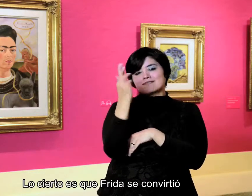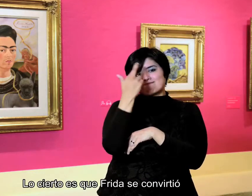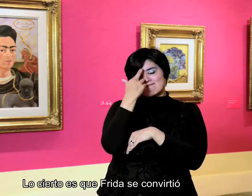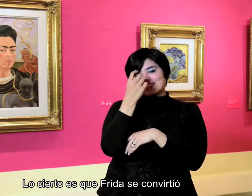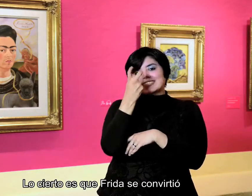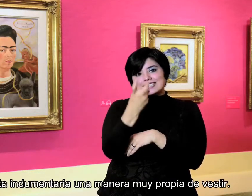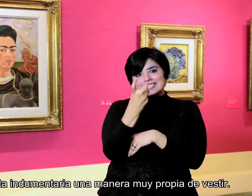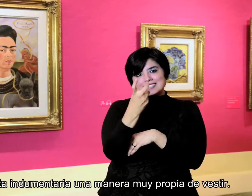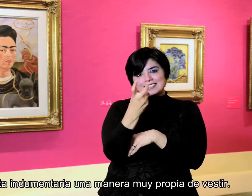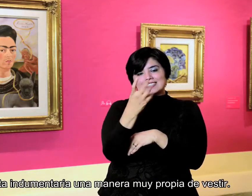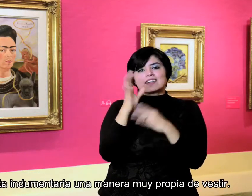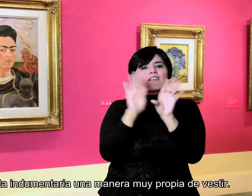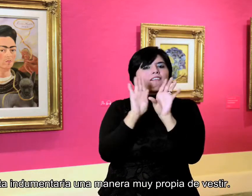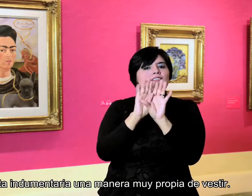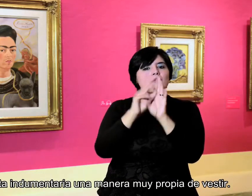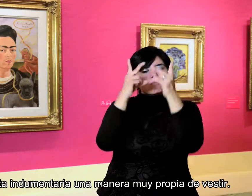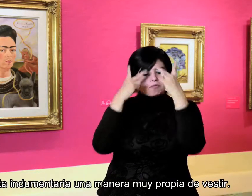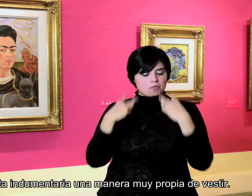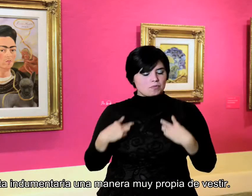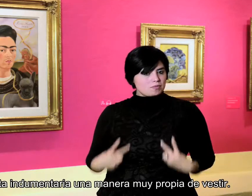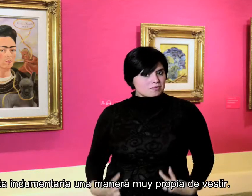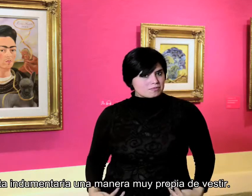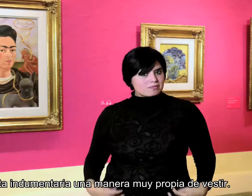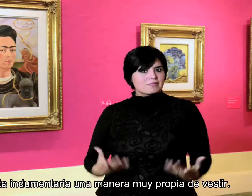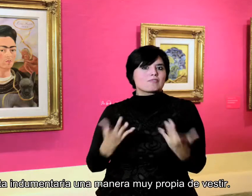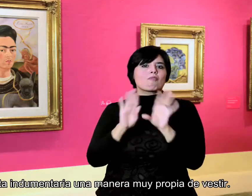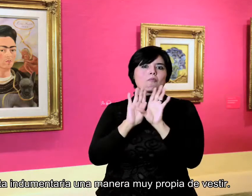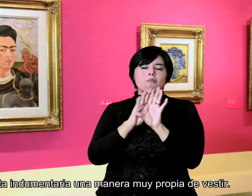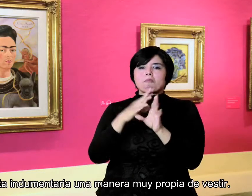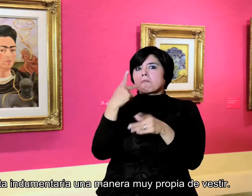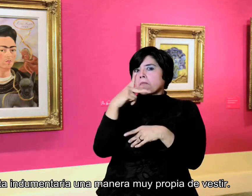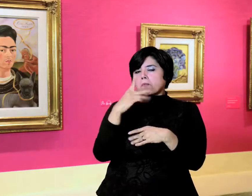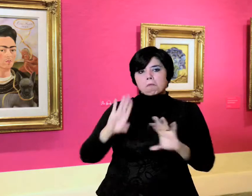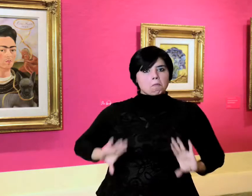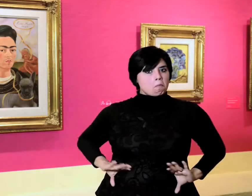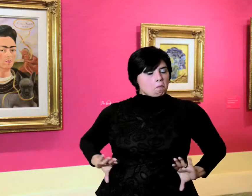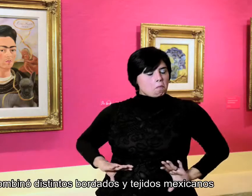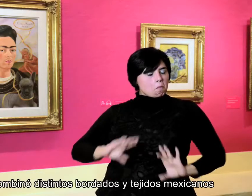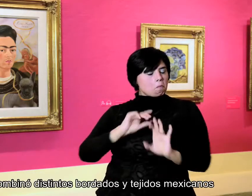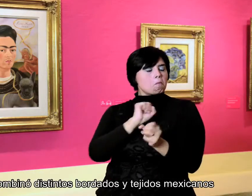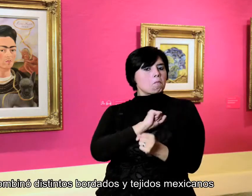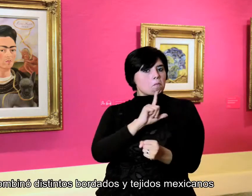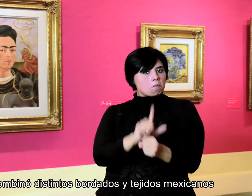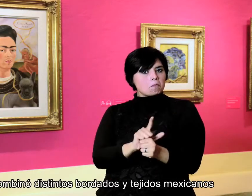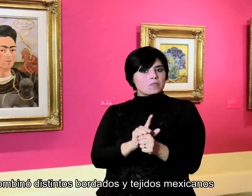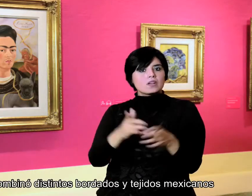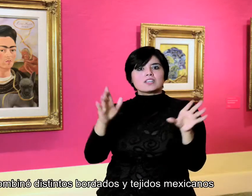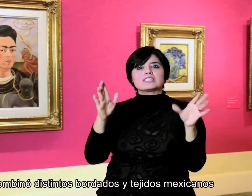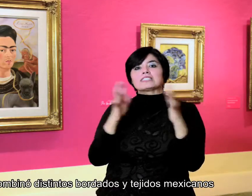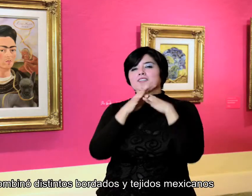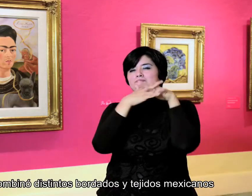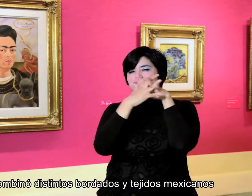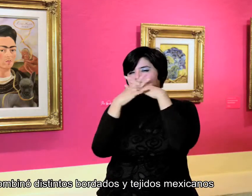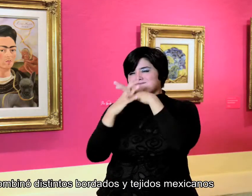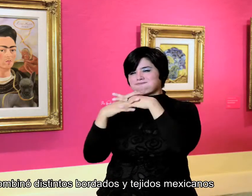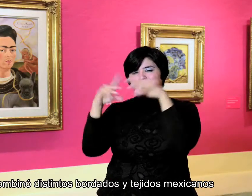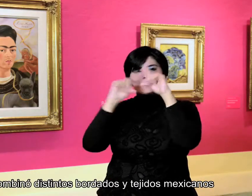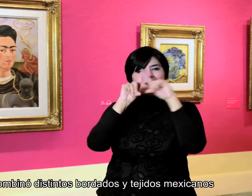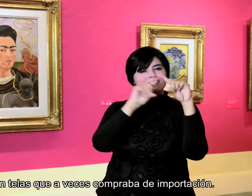convirtió de esta indumentaria una manera muy propia de vestir. Combinó distintos bordados y tejidos mexicanos